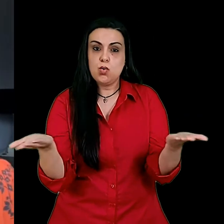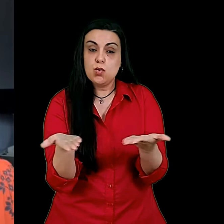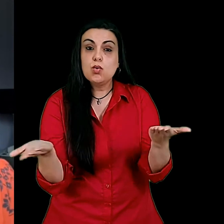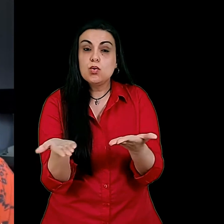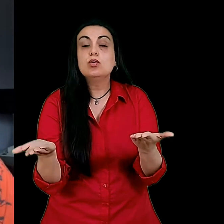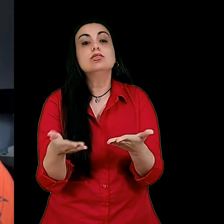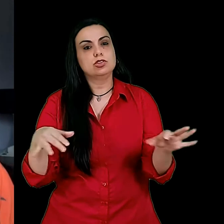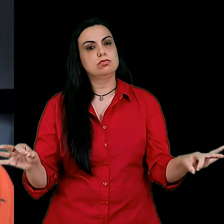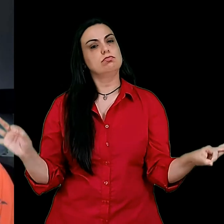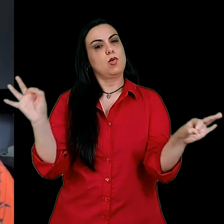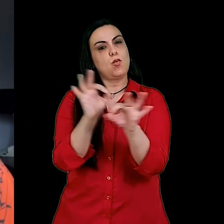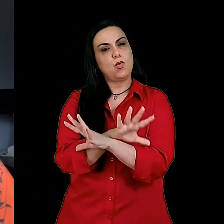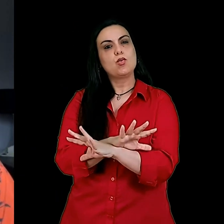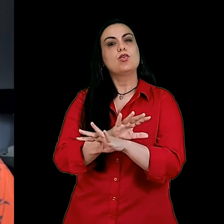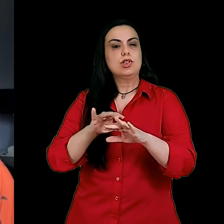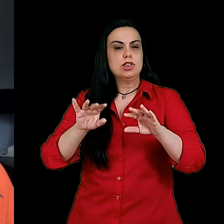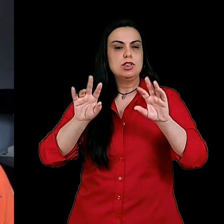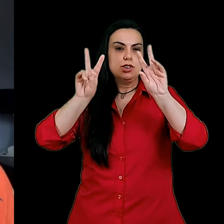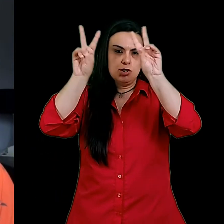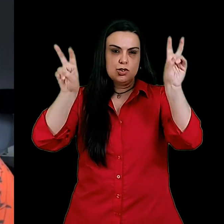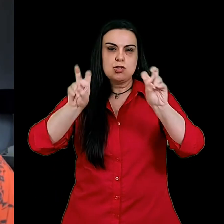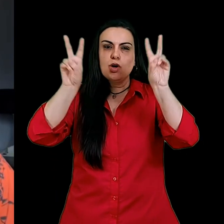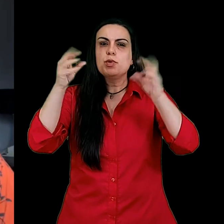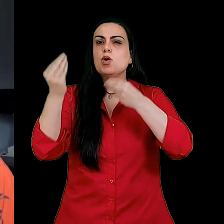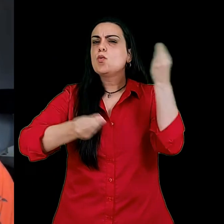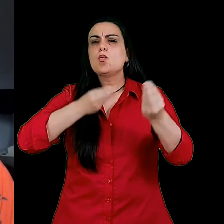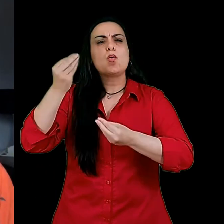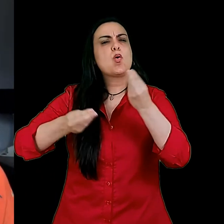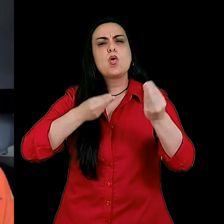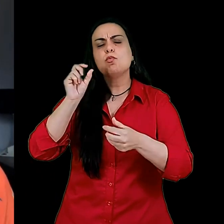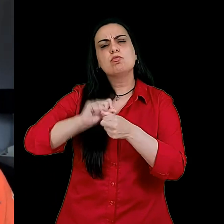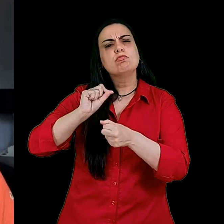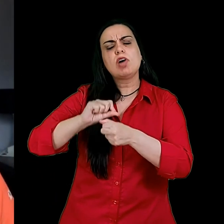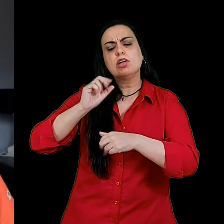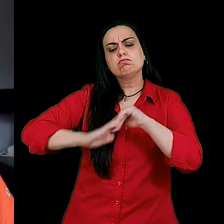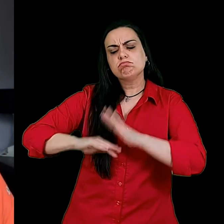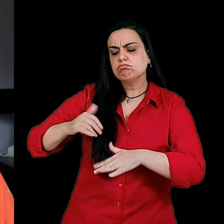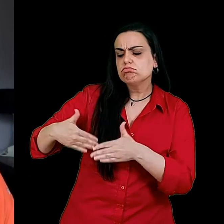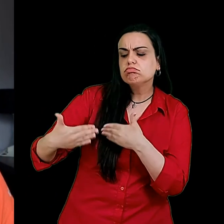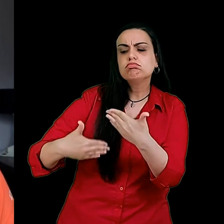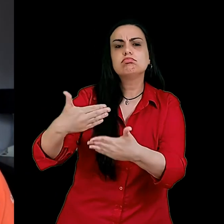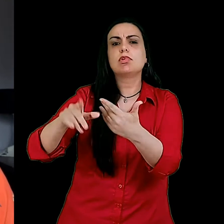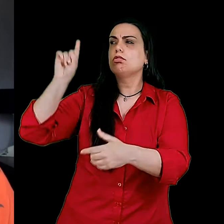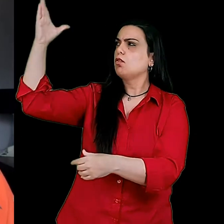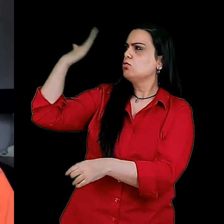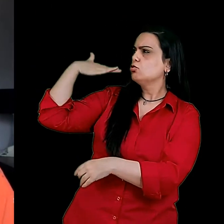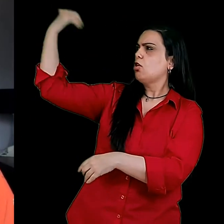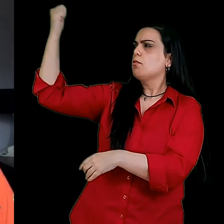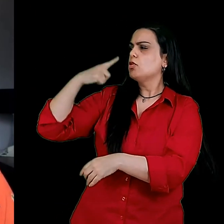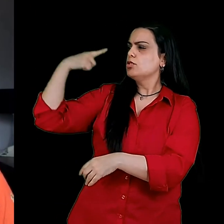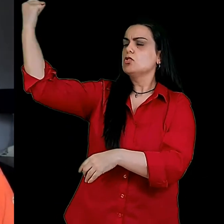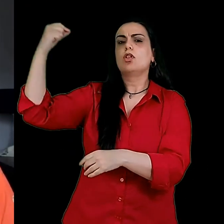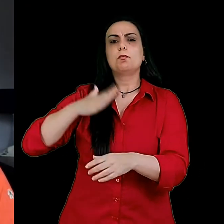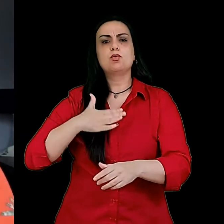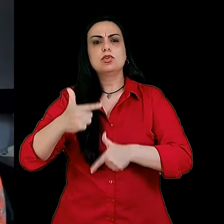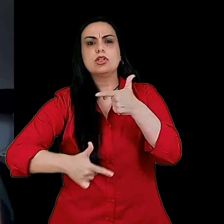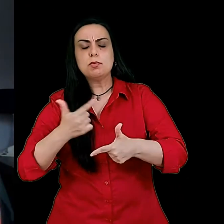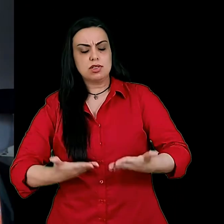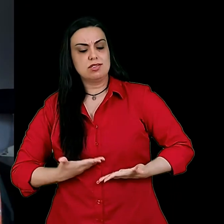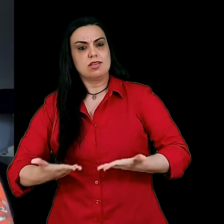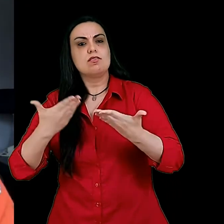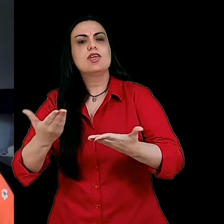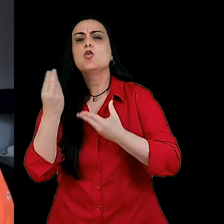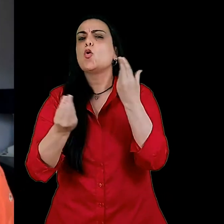e hoje a gente vai concluir essa especificação de como se desenvolve a chamada. Como se